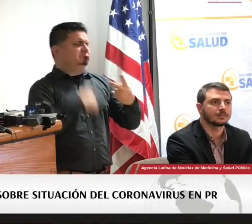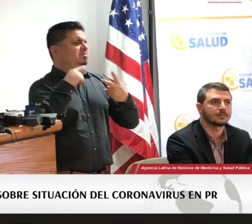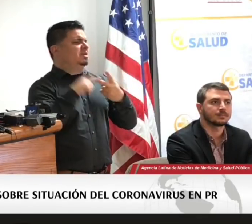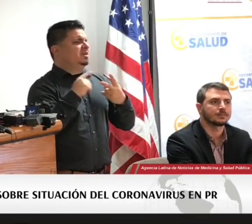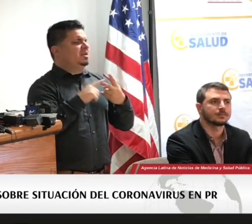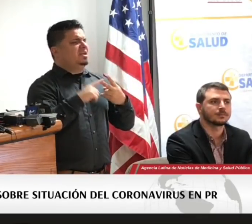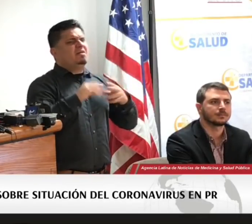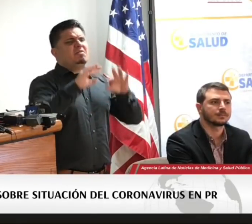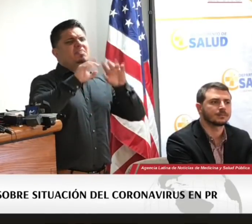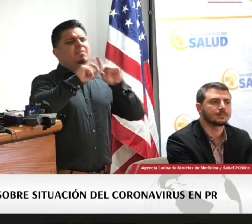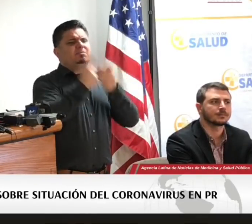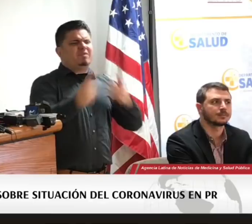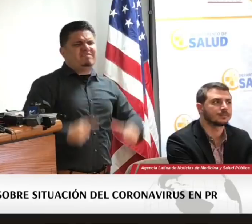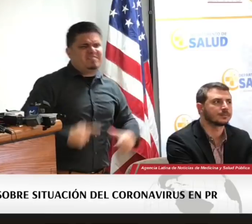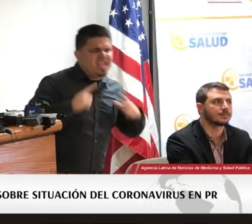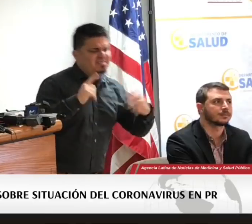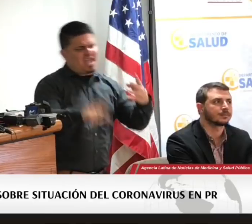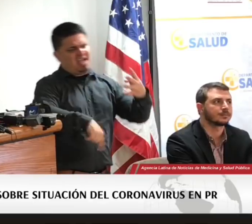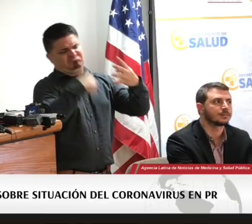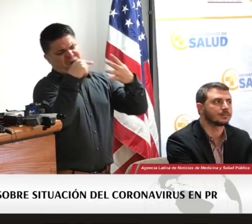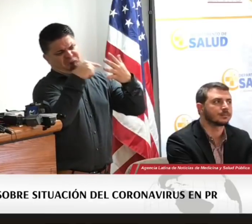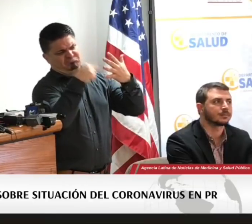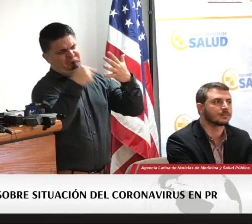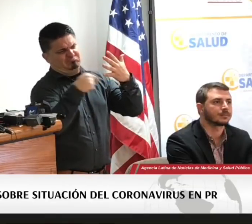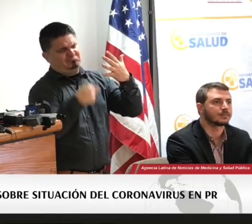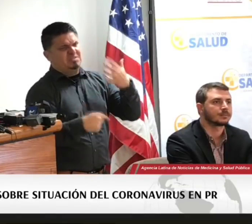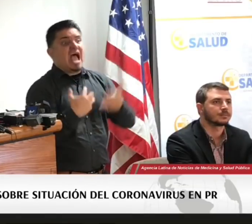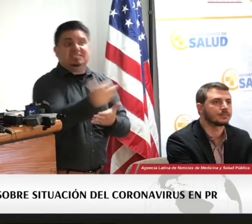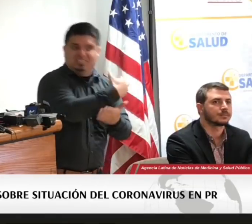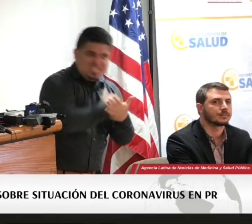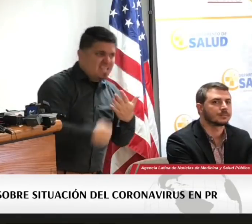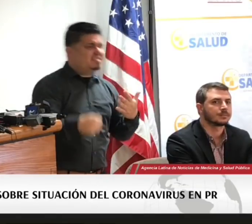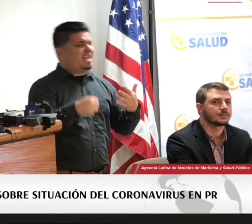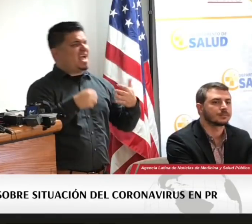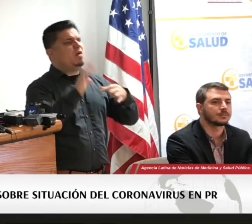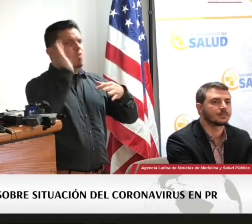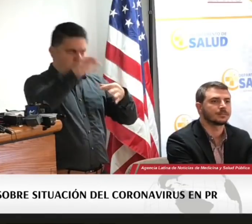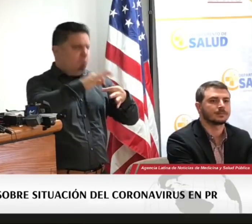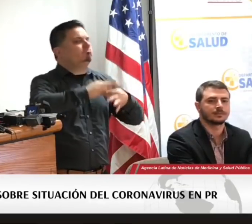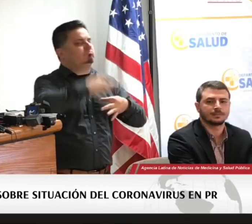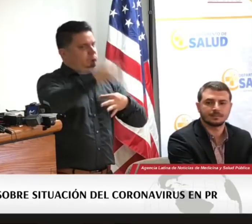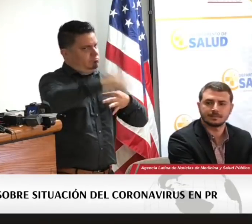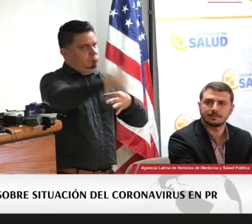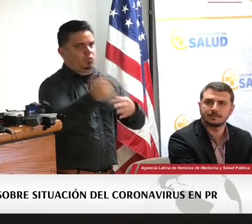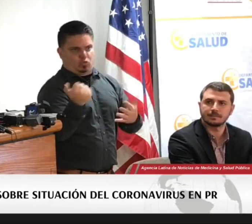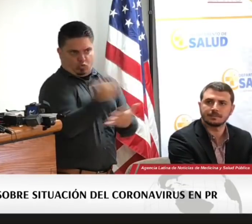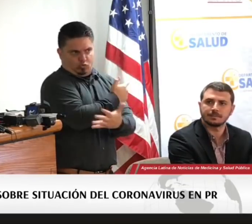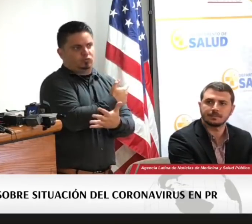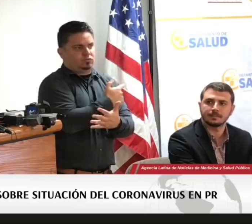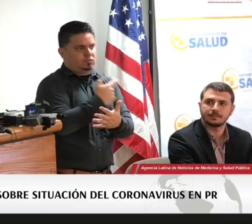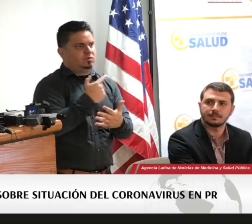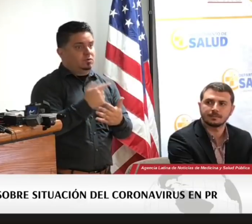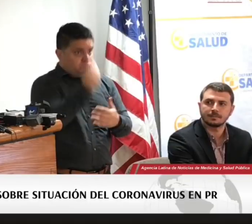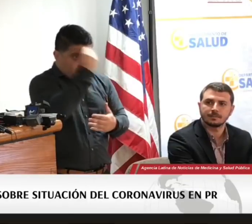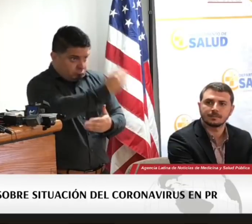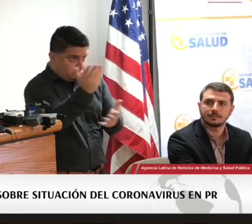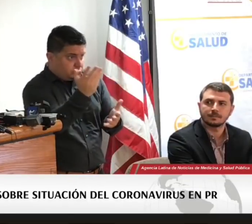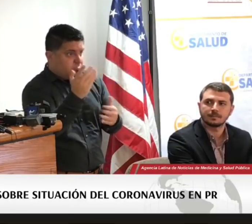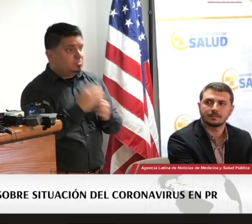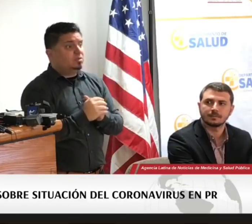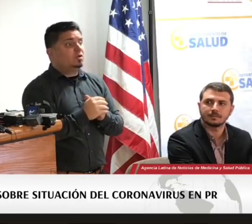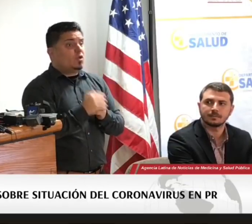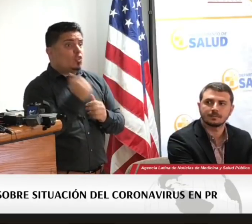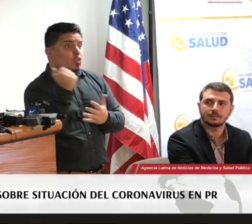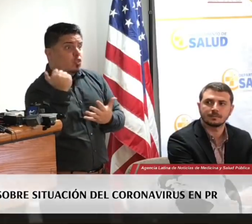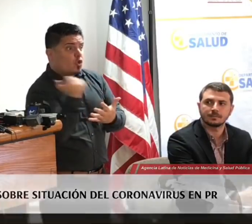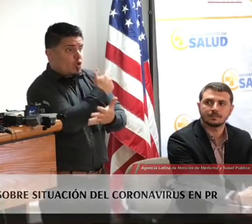Vivienda en Hacienda, pues van a estar extendidos. Es importante que sepan todos los beneficiarios del